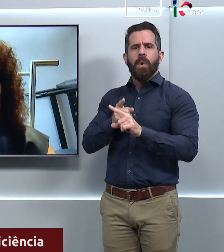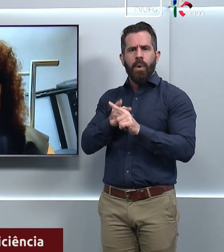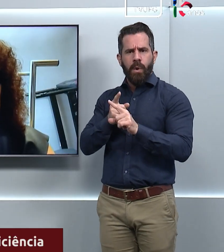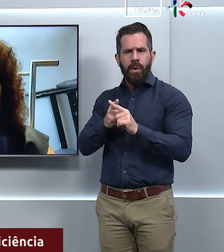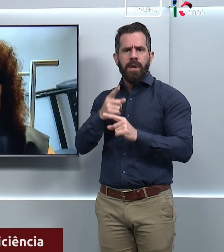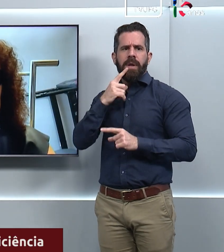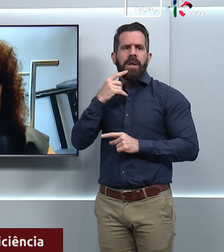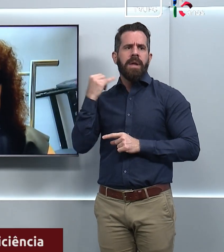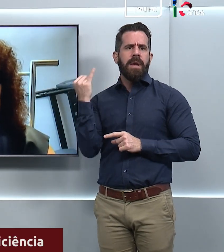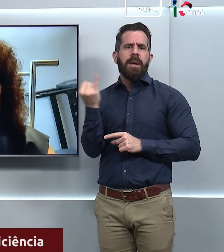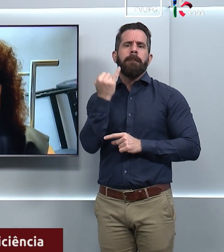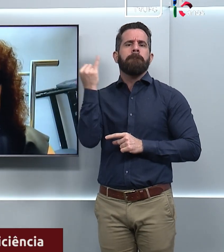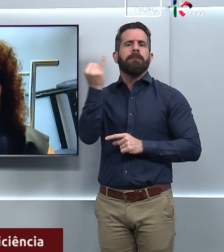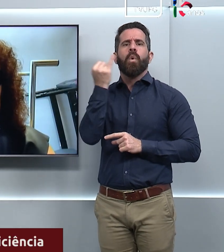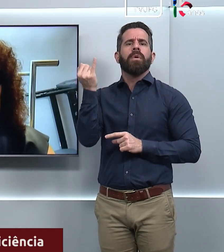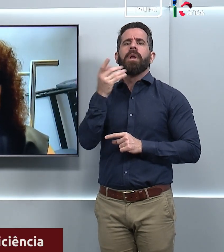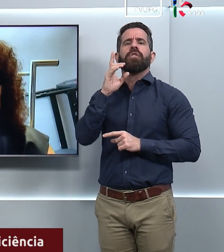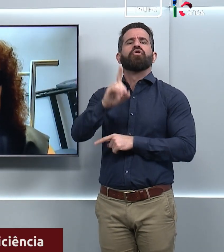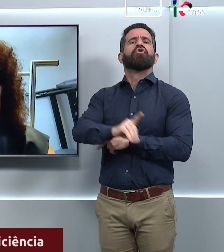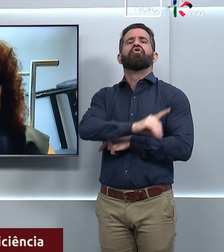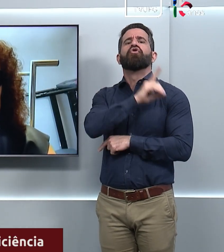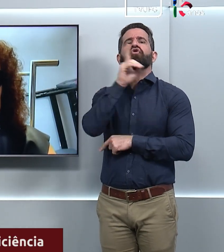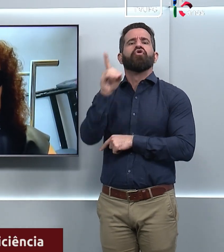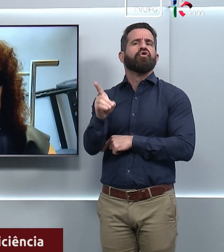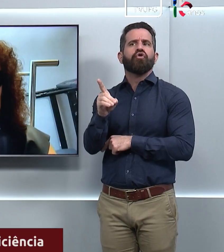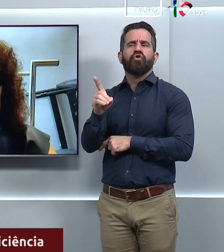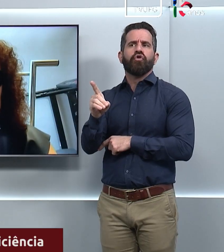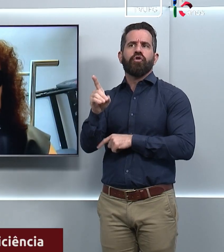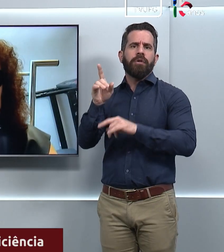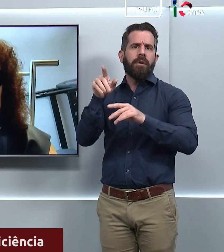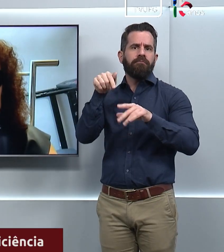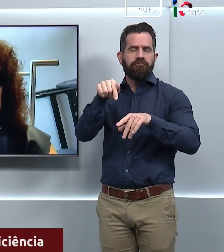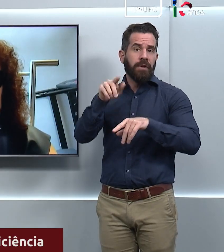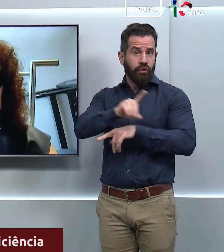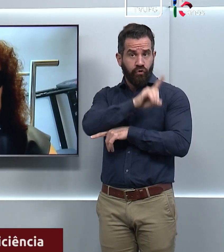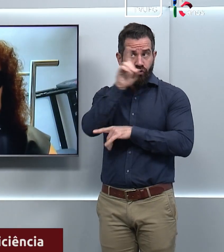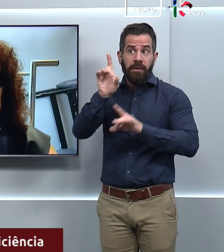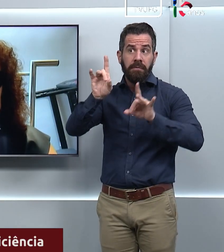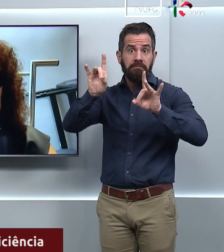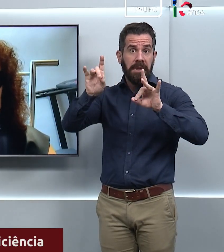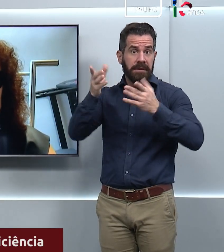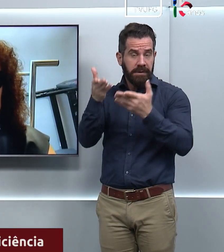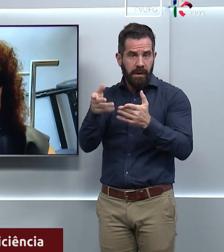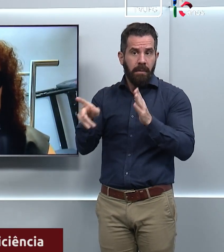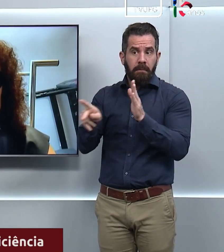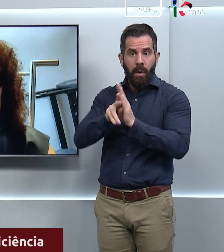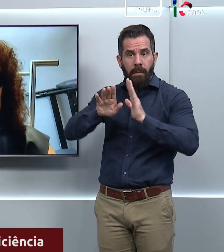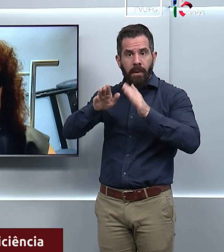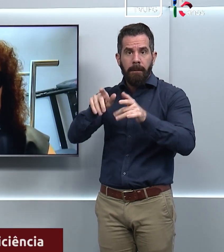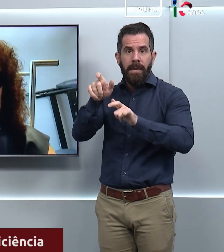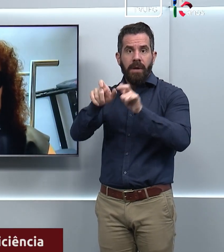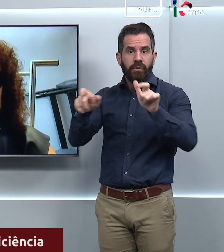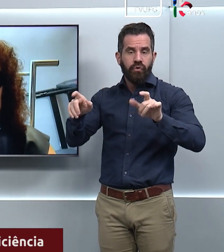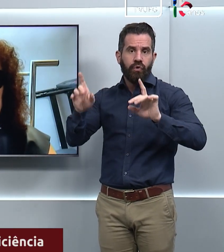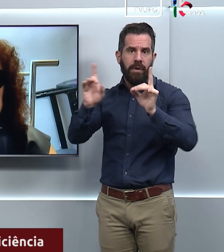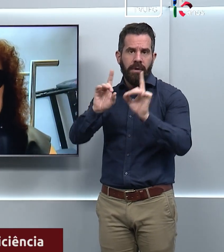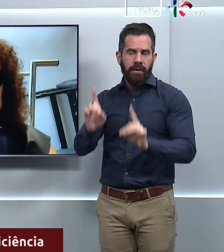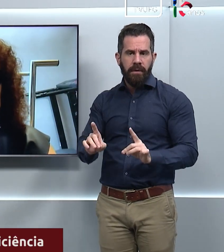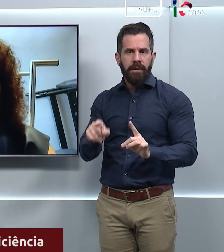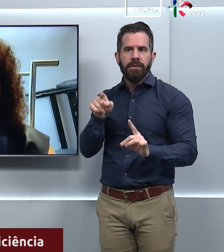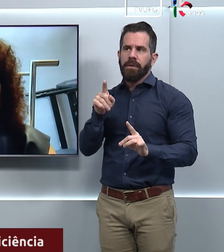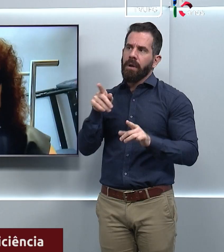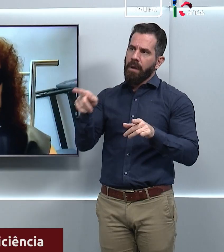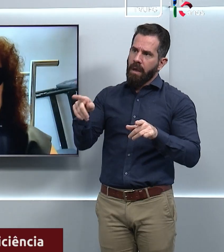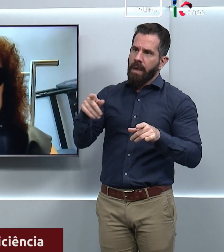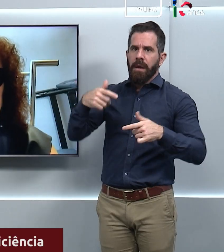calendário nacional, da gente ter esse momento para lembrar, para falar sobre os desafios, as conquistas, o que precisa ser melhorado,